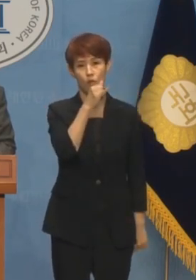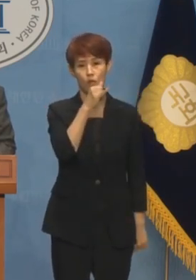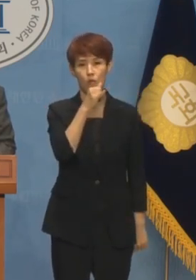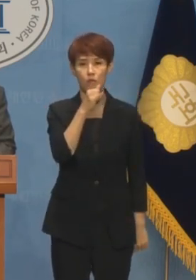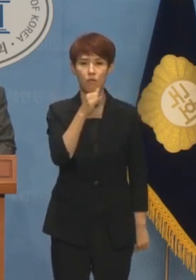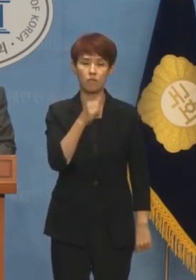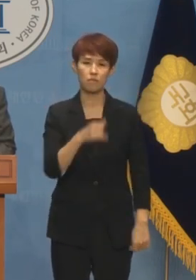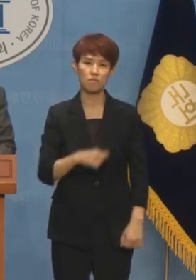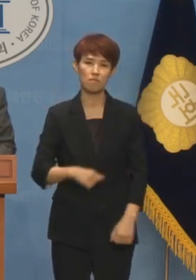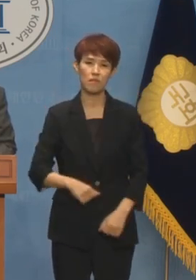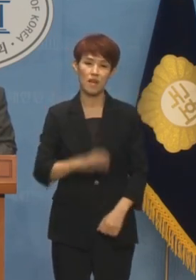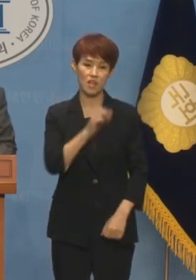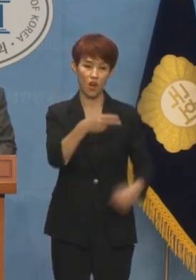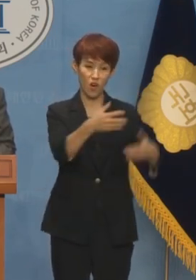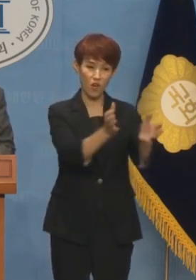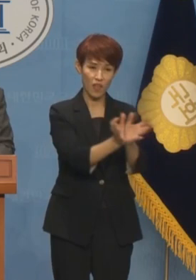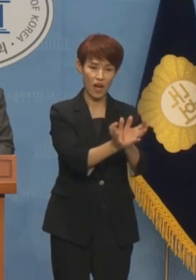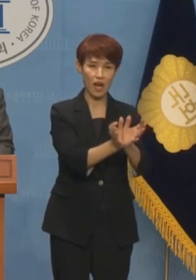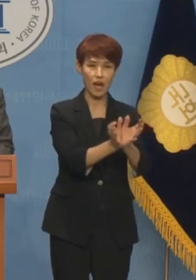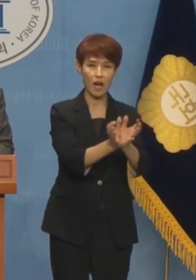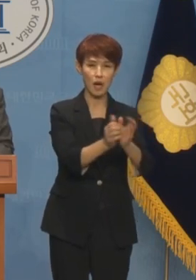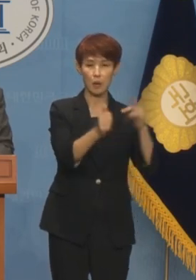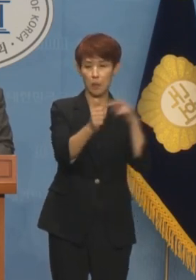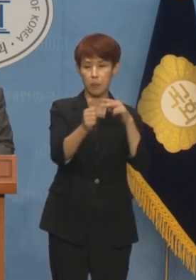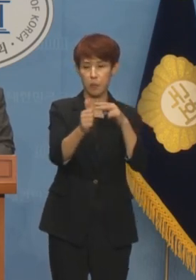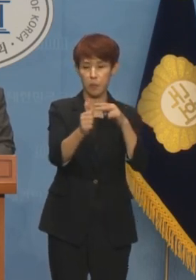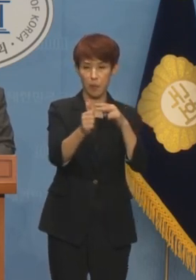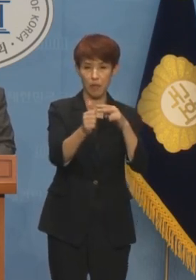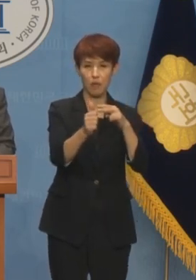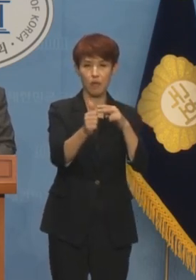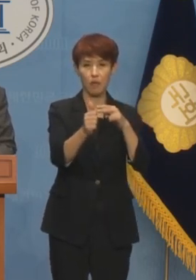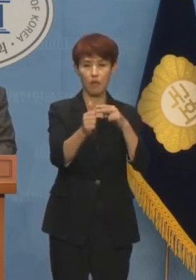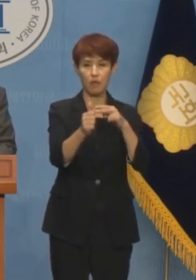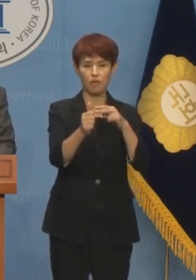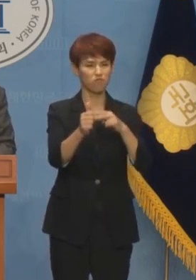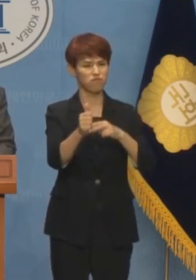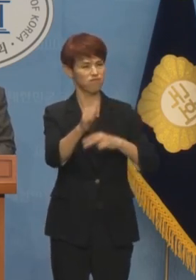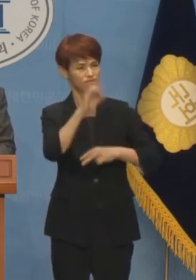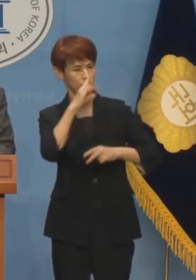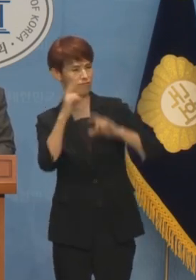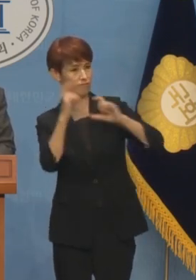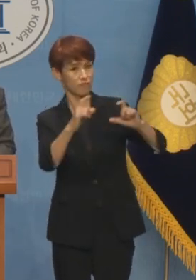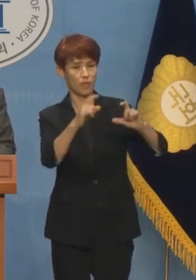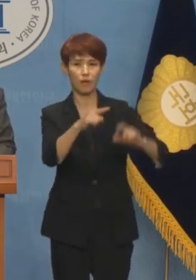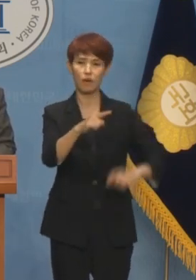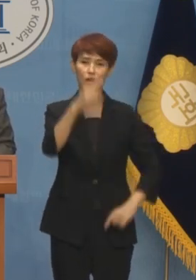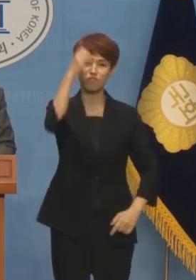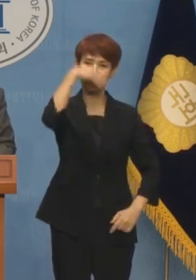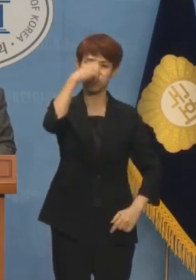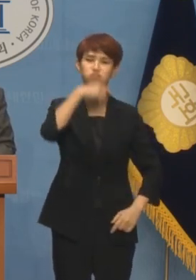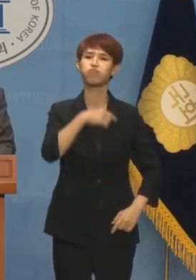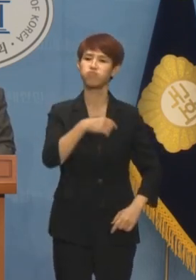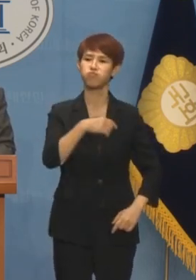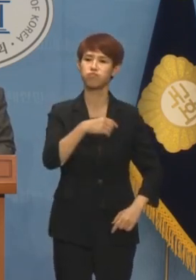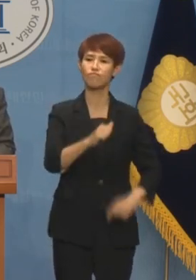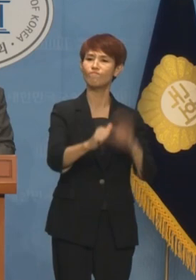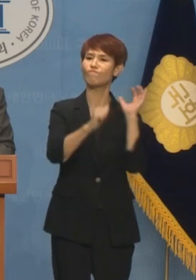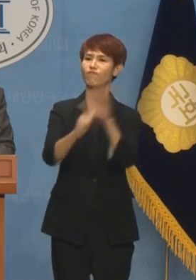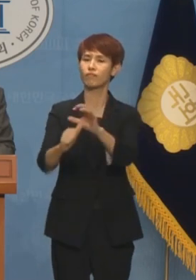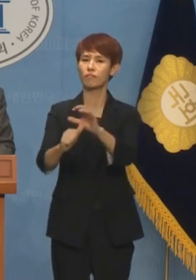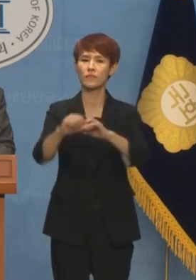정부 여당 비판적 보도에 좌표 찍어 넣는 민원에 대해 무지성 수용으로 맞장구